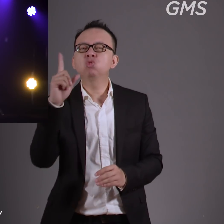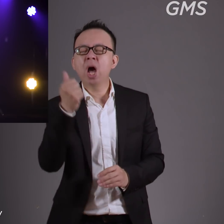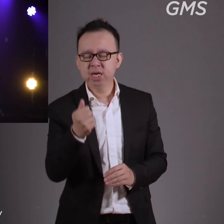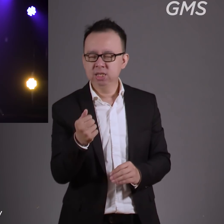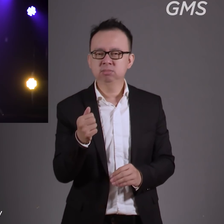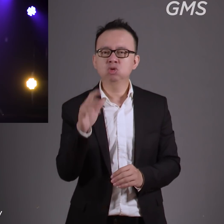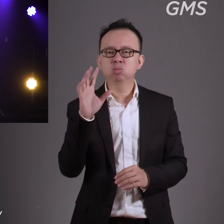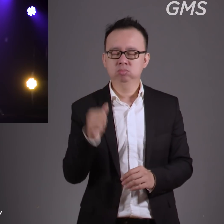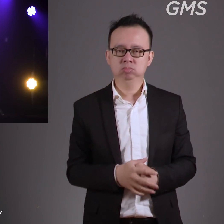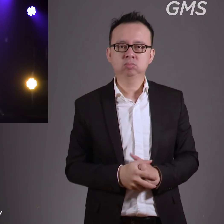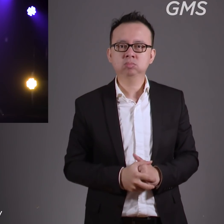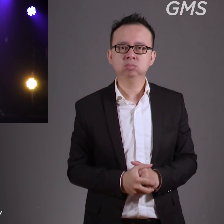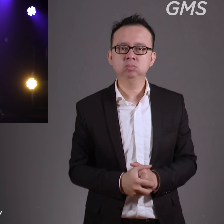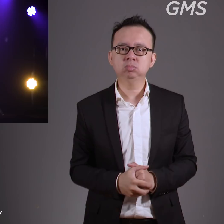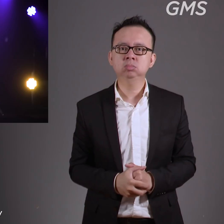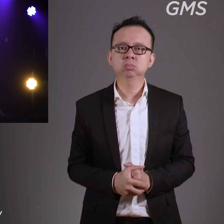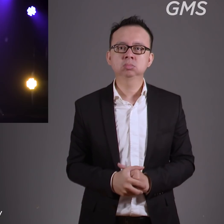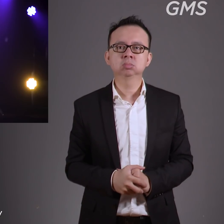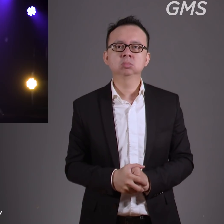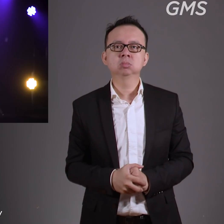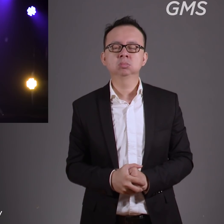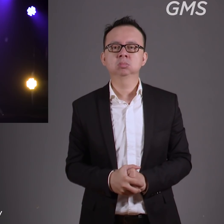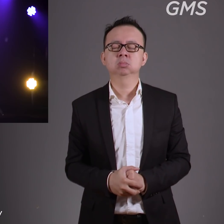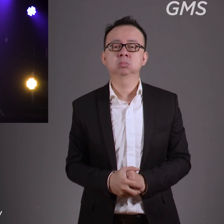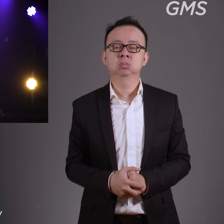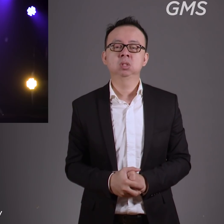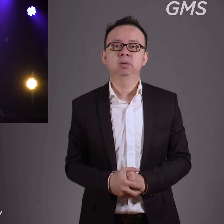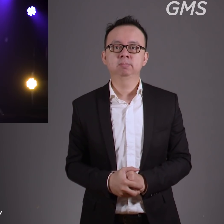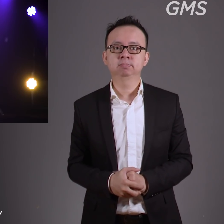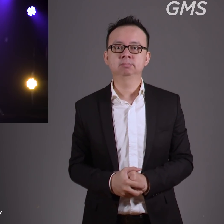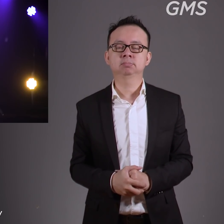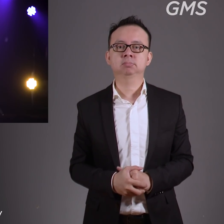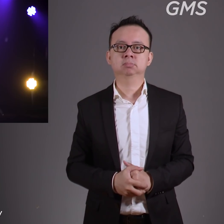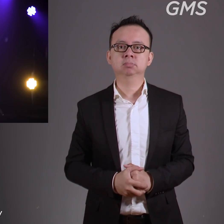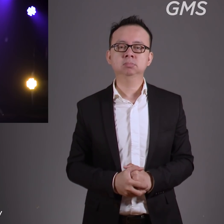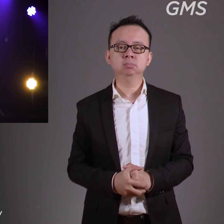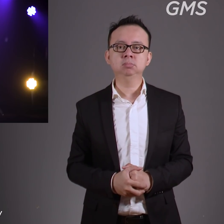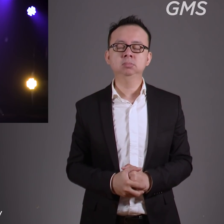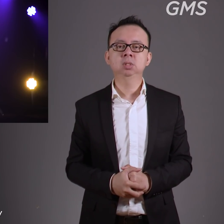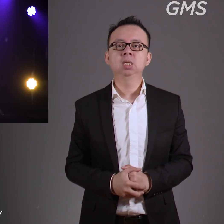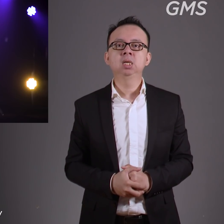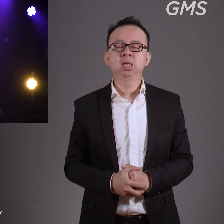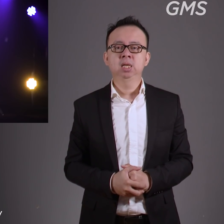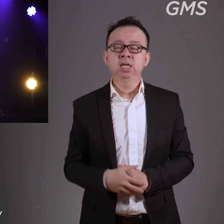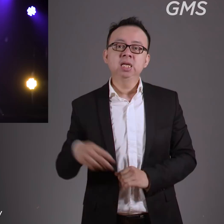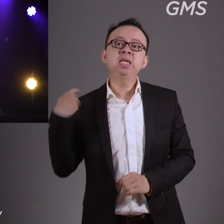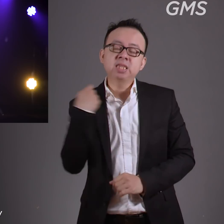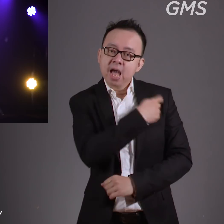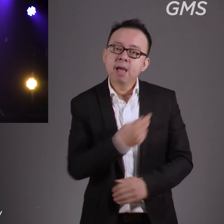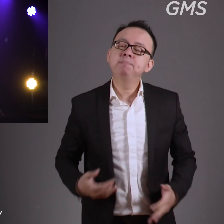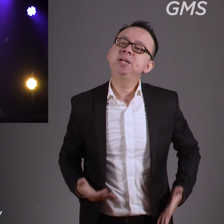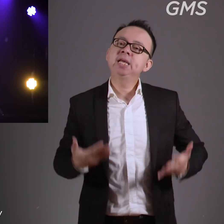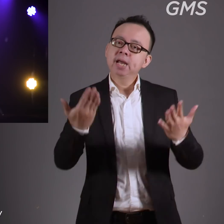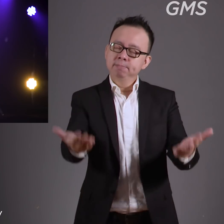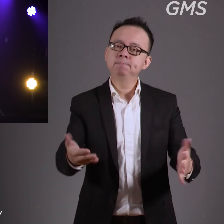punah seketika. Apa yang tidak bisa lenyap? yang bisa kita turunkan